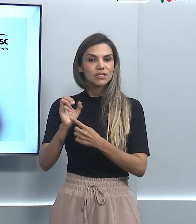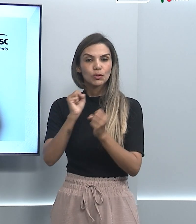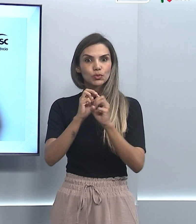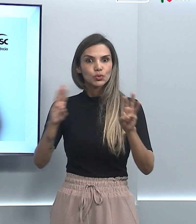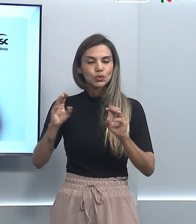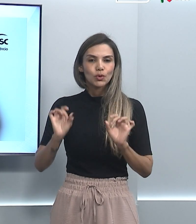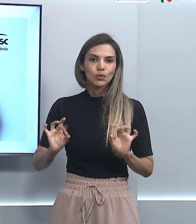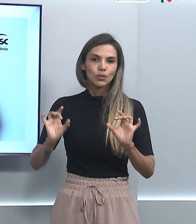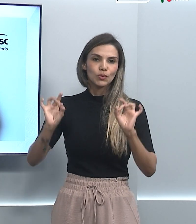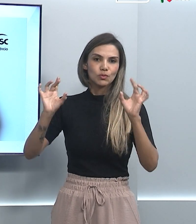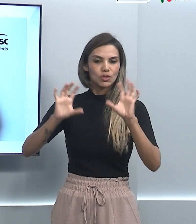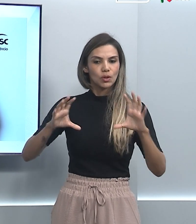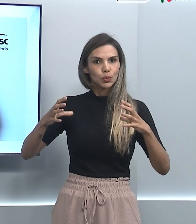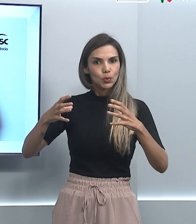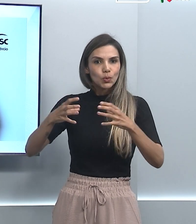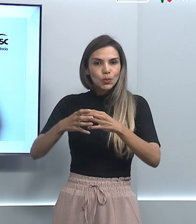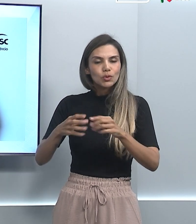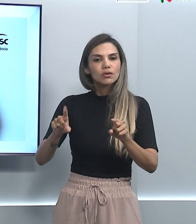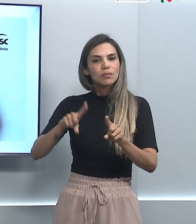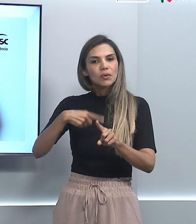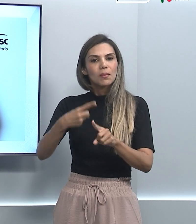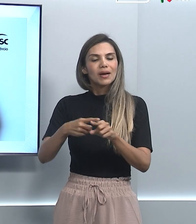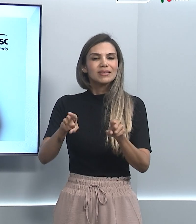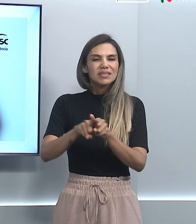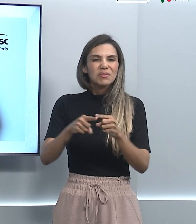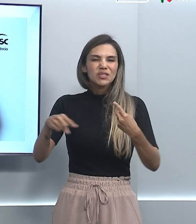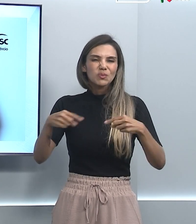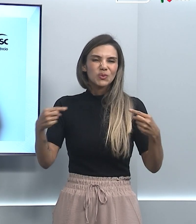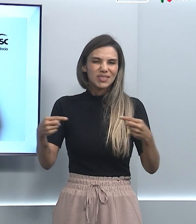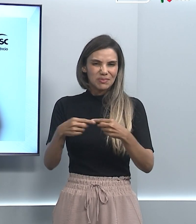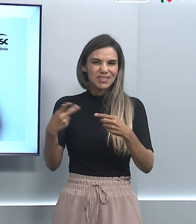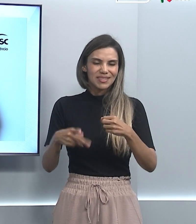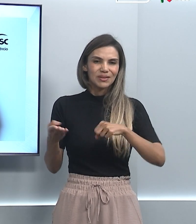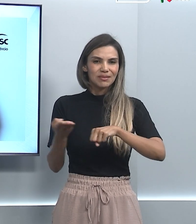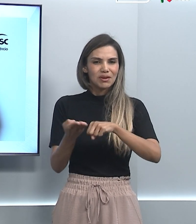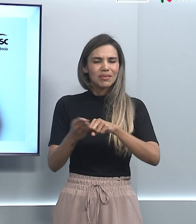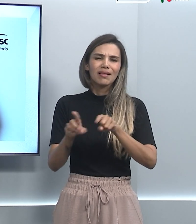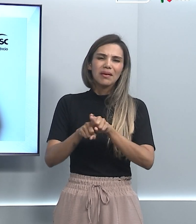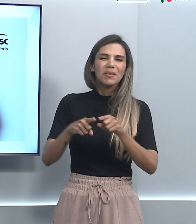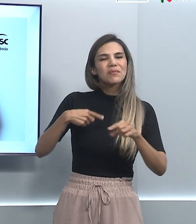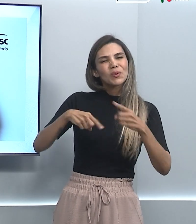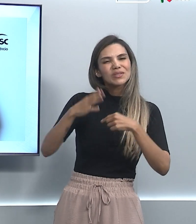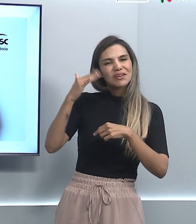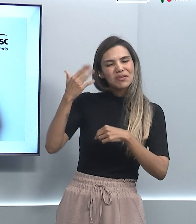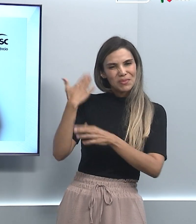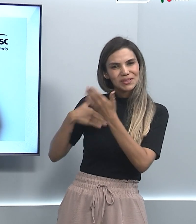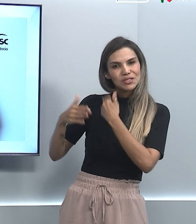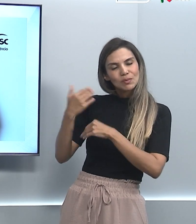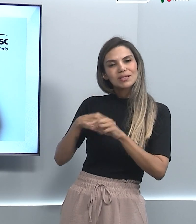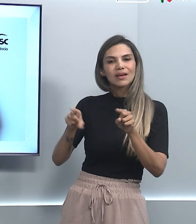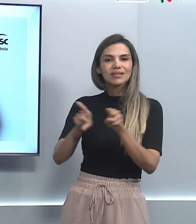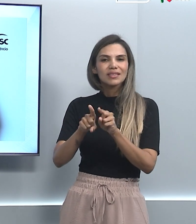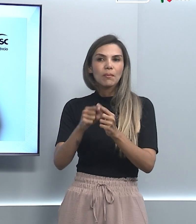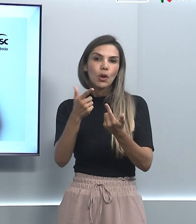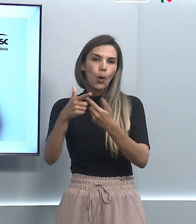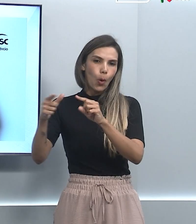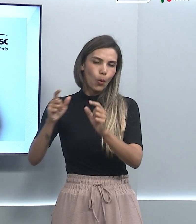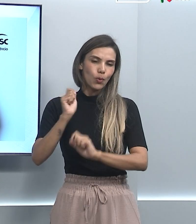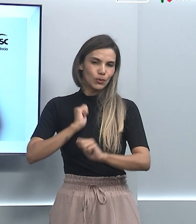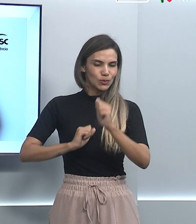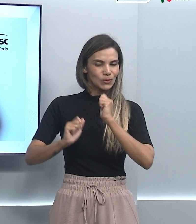banda completa, com arranjos contemporâneos, grandes músicas da banda e versões especiais de alguns